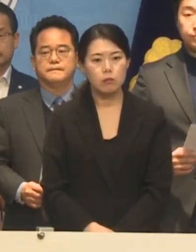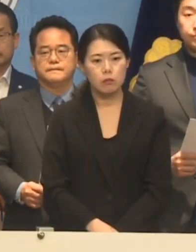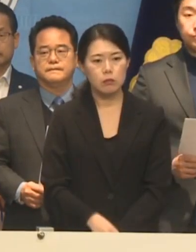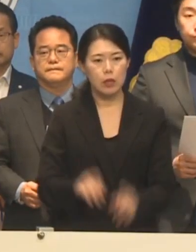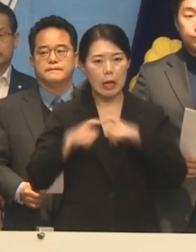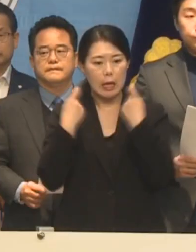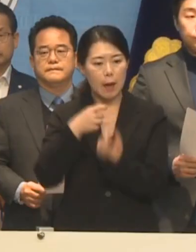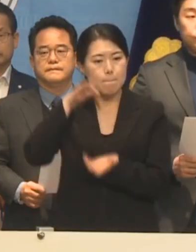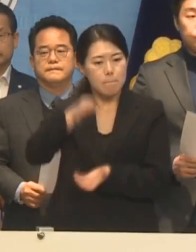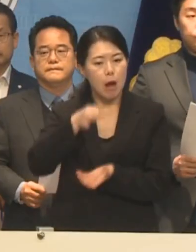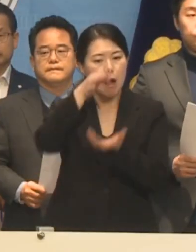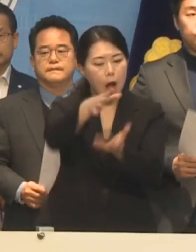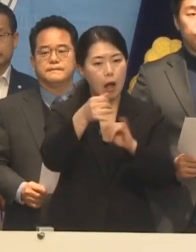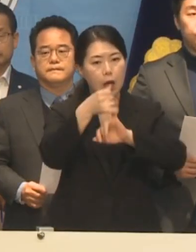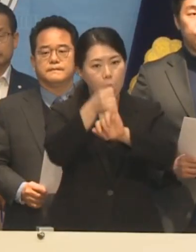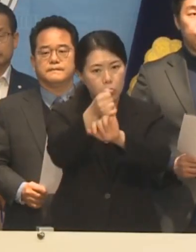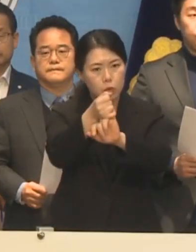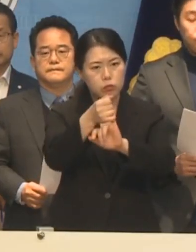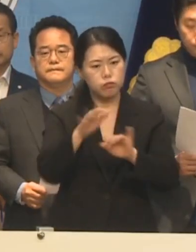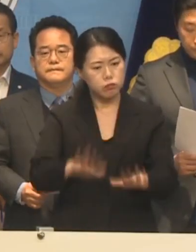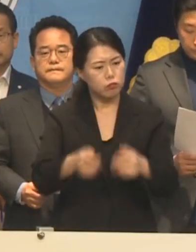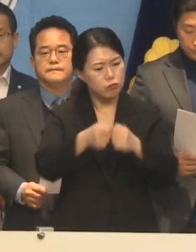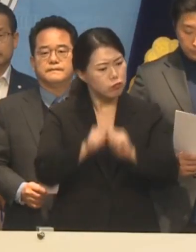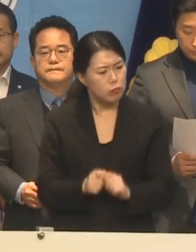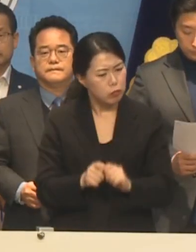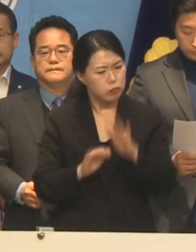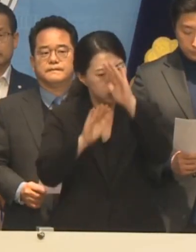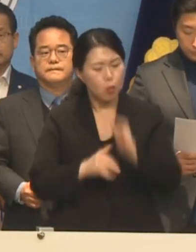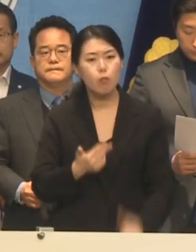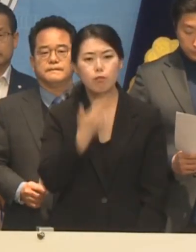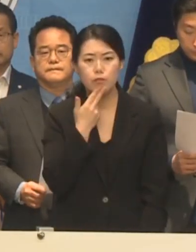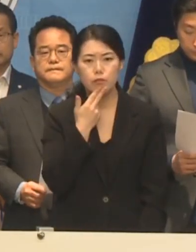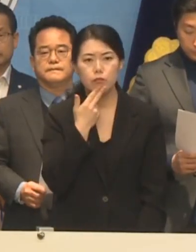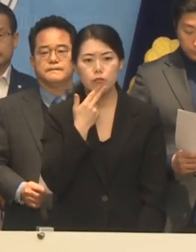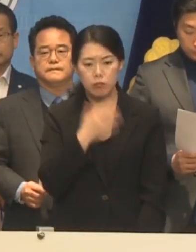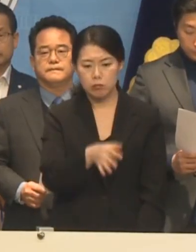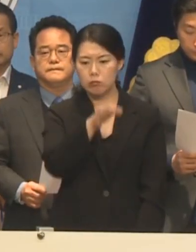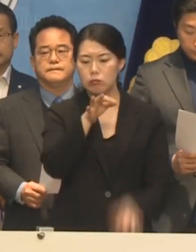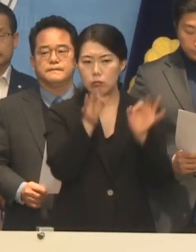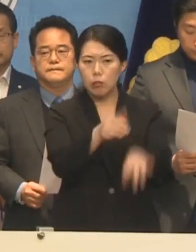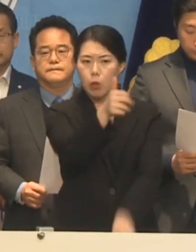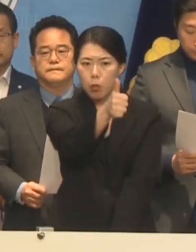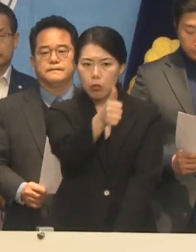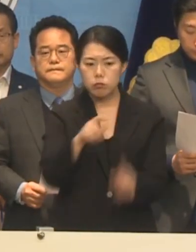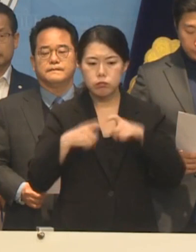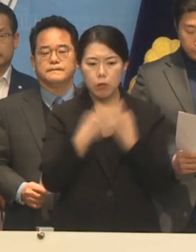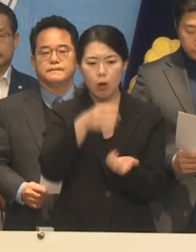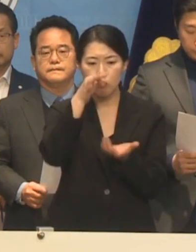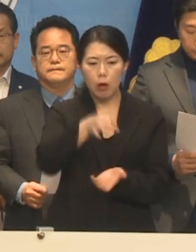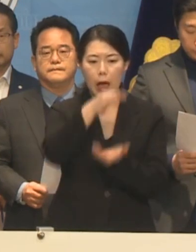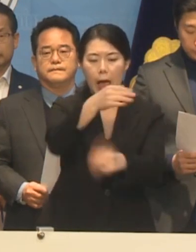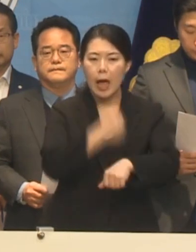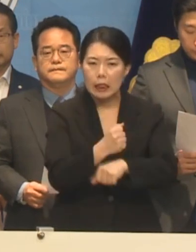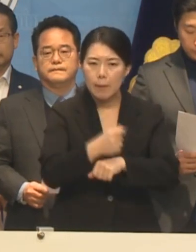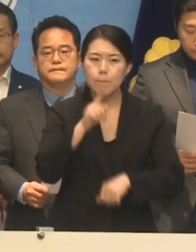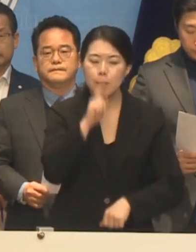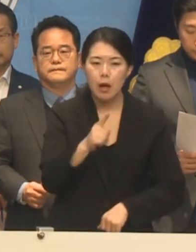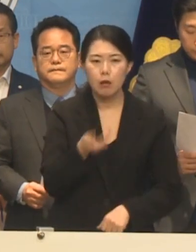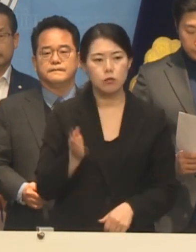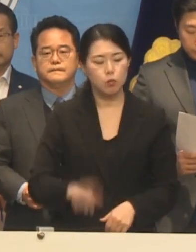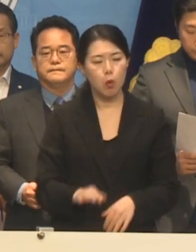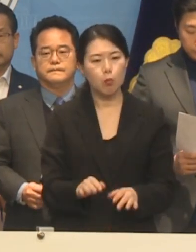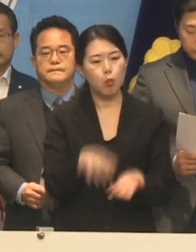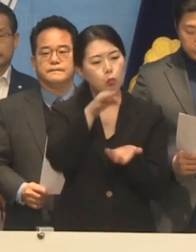출연 약속이 여전히 구체적이지 않다는 점이다. 김 대표는 사죄 출연을 언급했지만 출연의